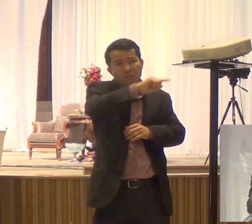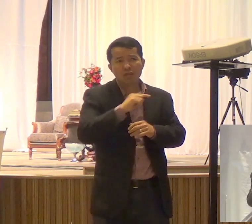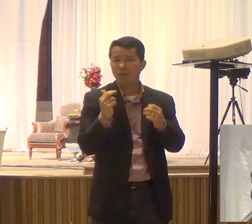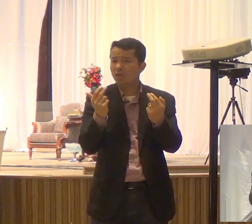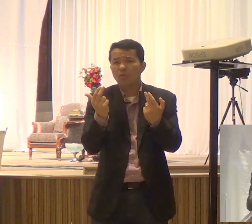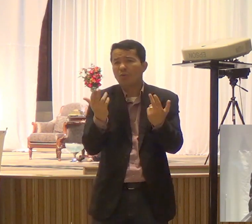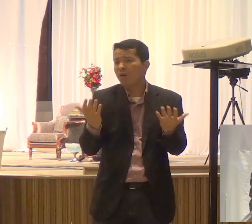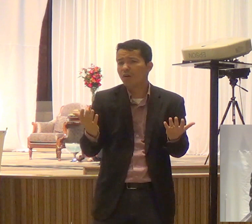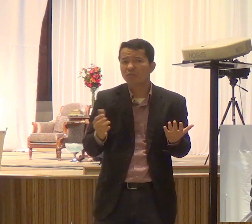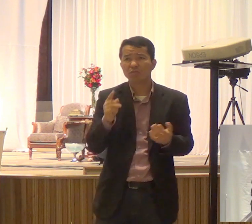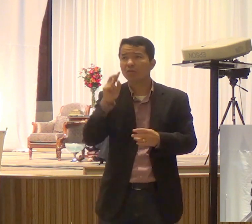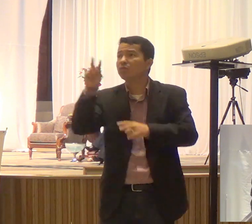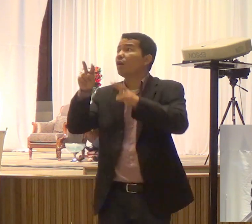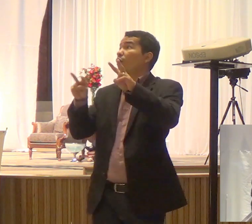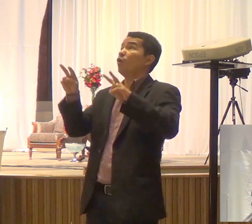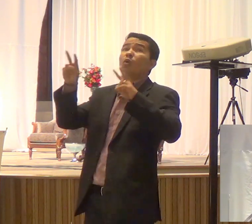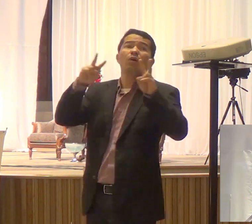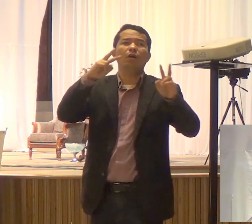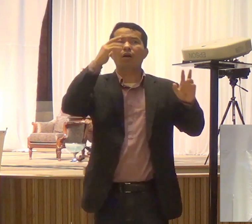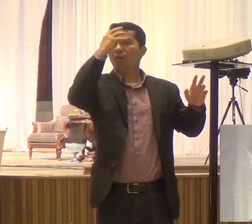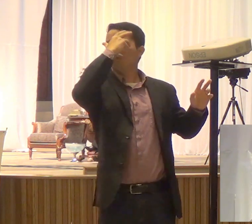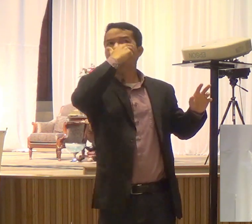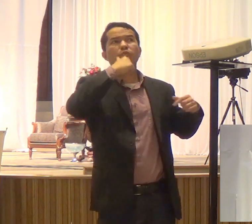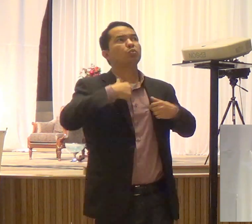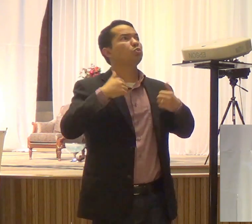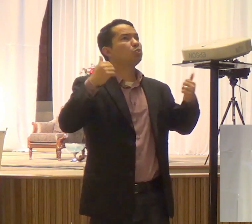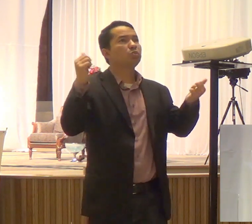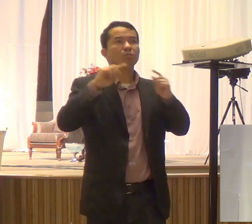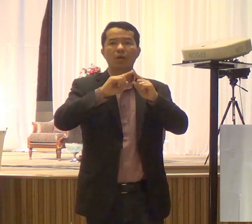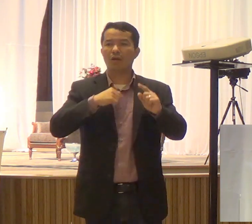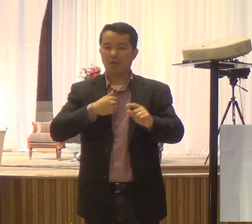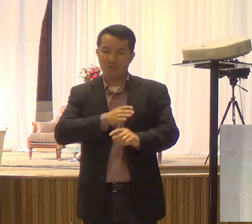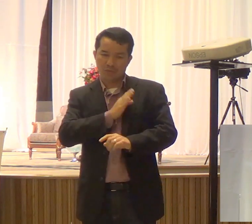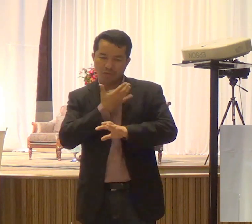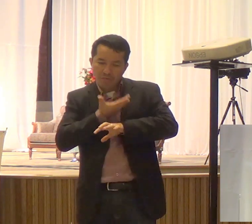e que vê tanta coisa linda ao seu redor, mas se sente um peixe fora d'água.